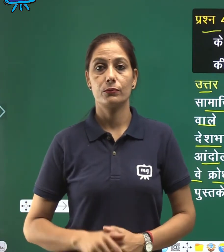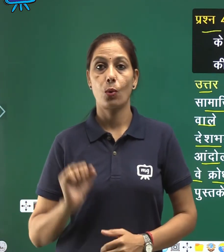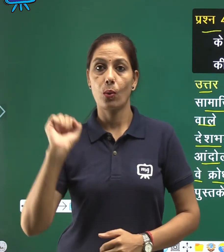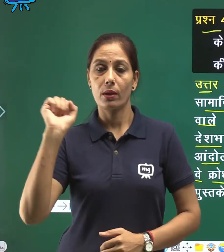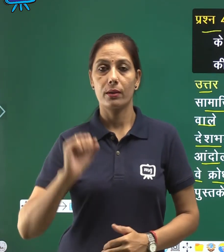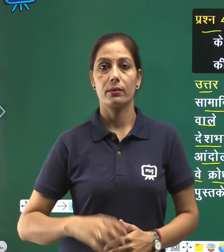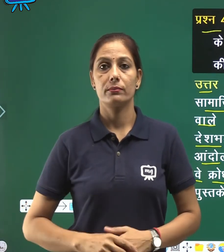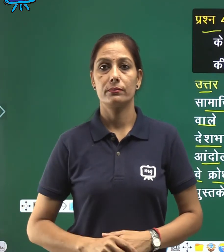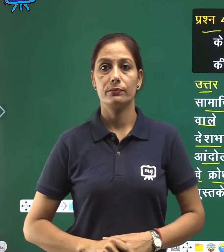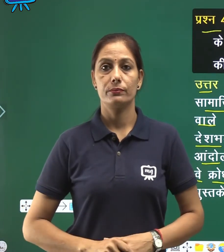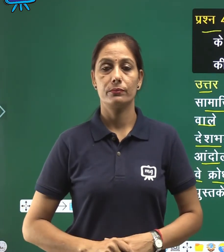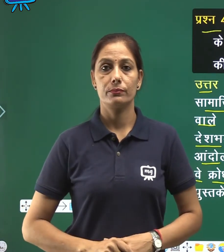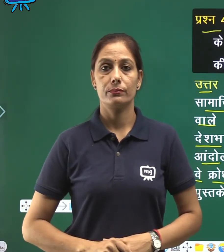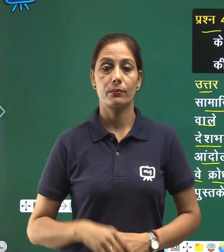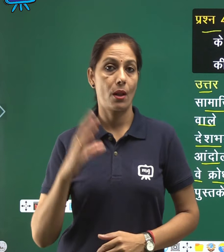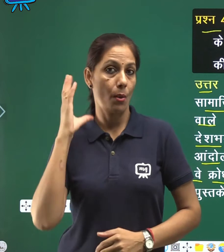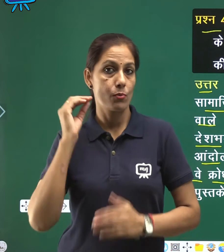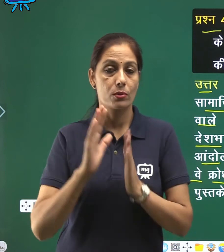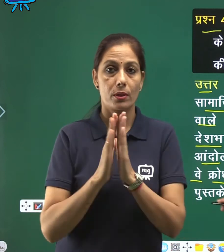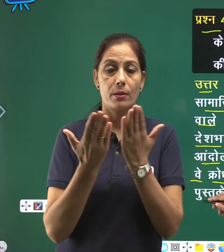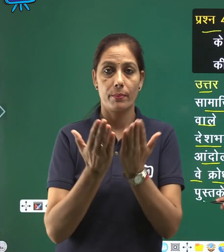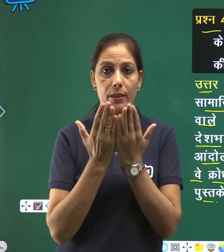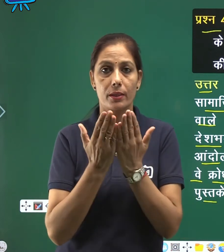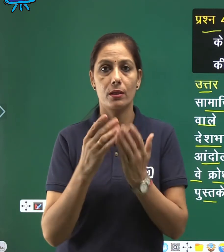उन्हें पुस्तकें पढ़ने का शौक था।